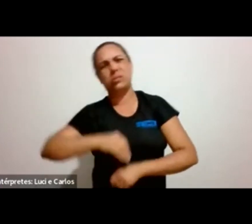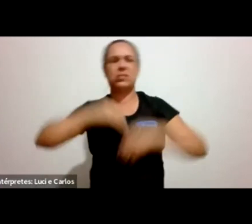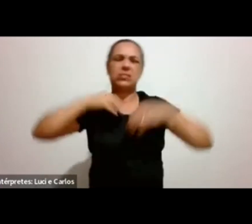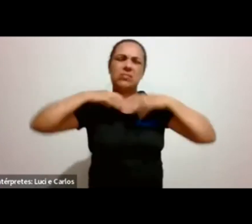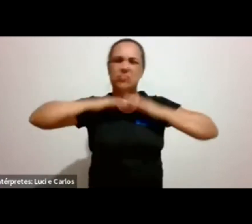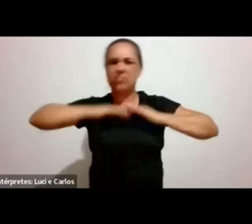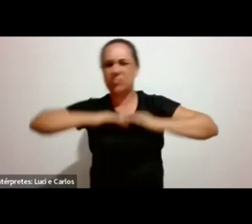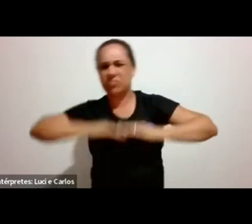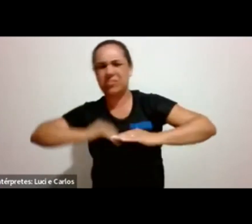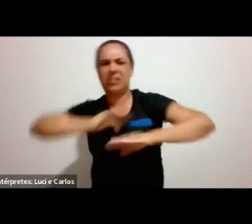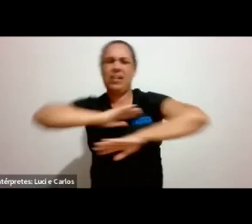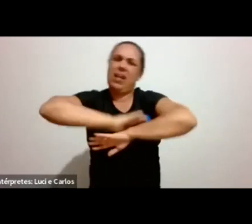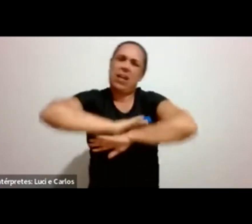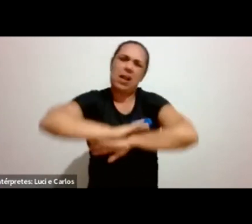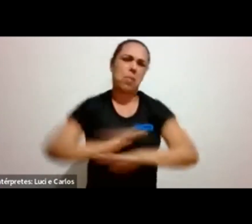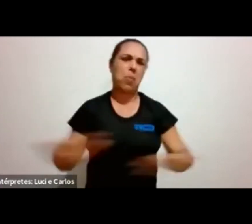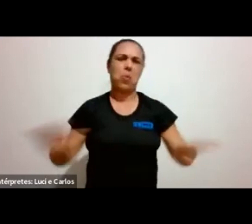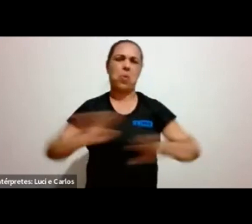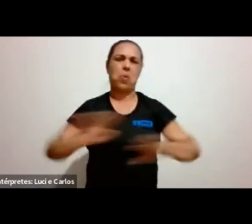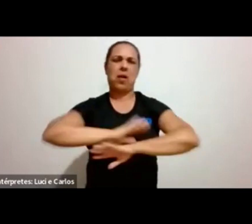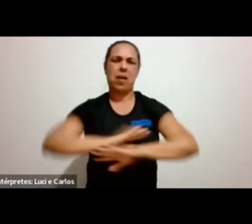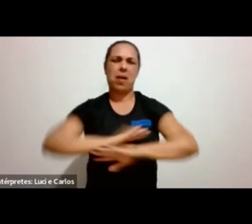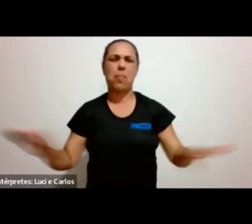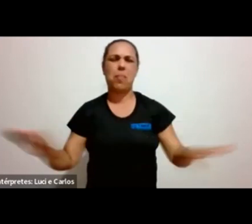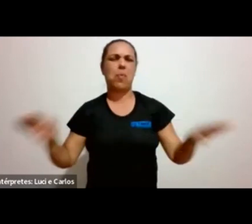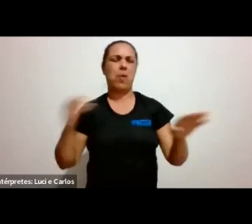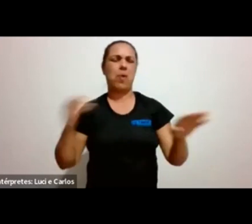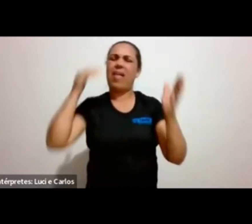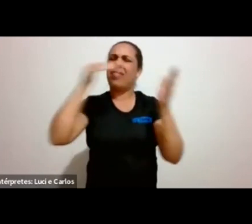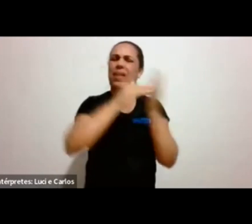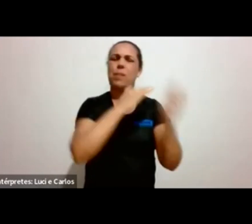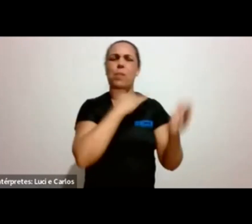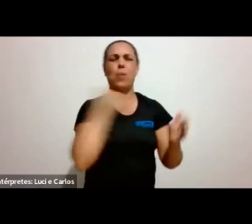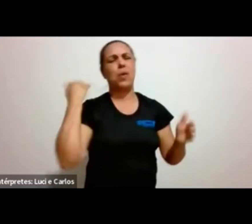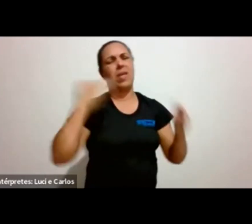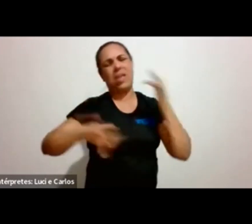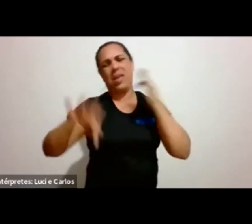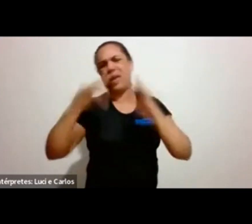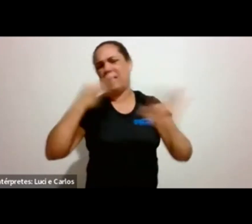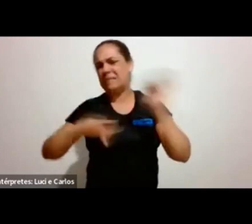não tem jeito mesmo, né? Porque tem jeito sim, tá bom?